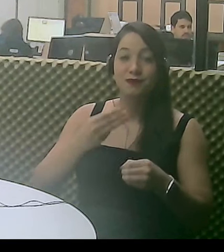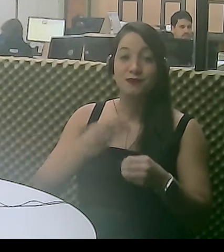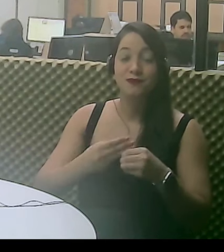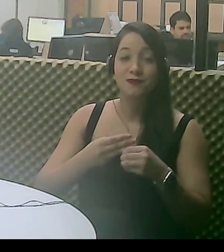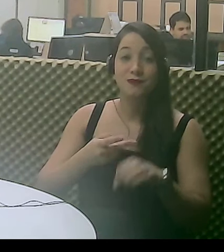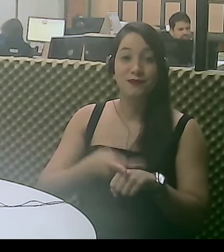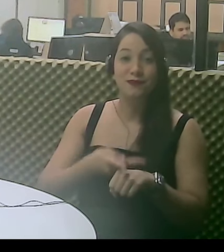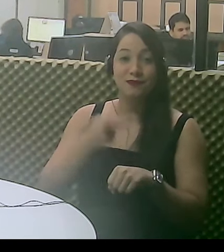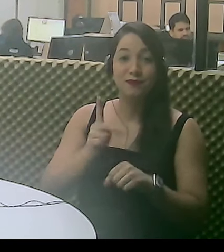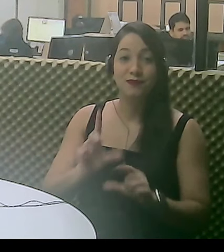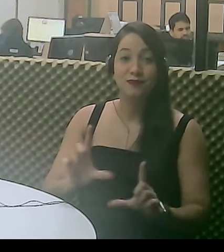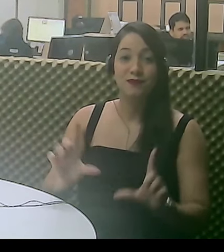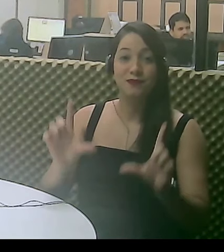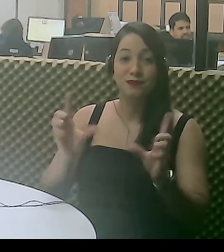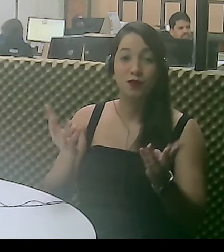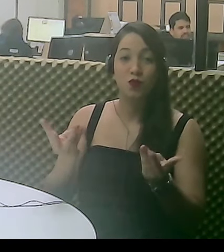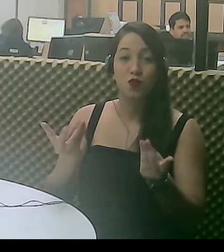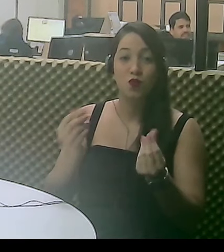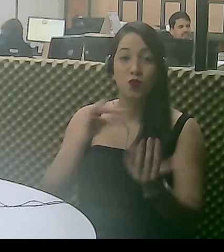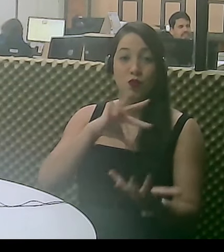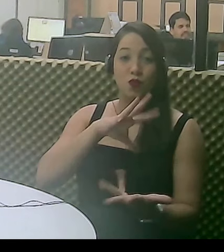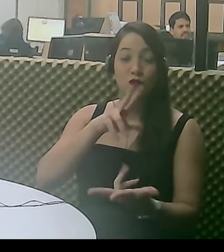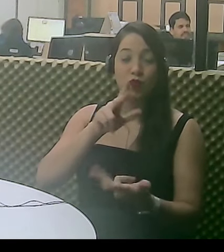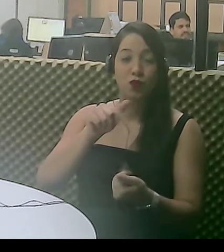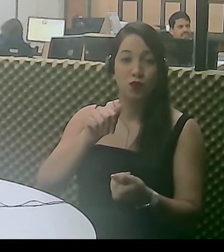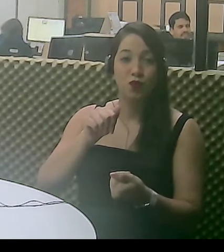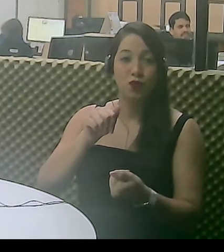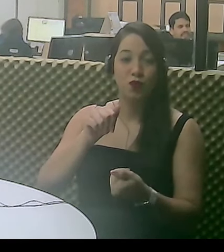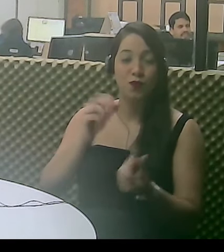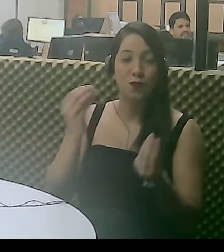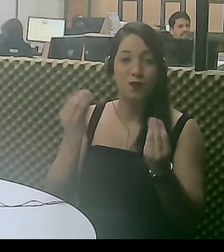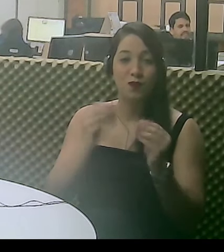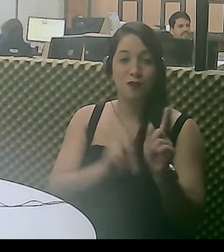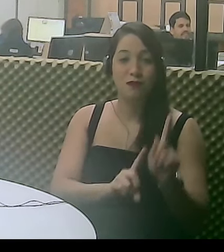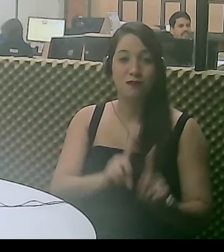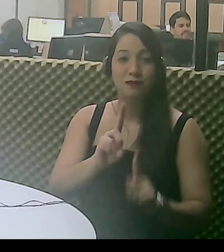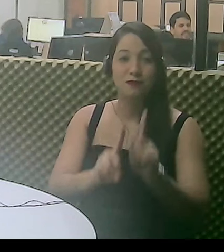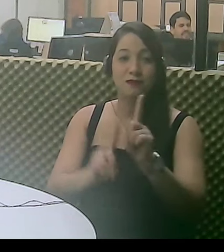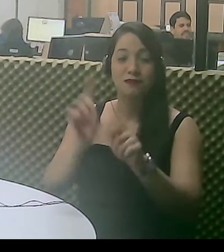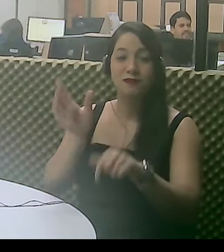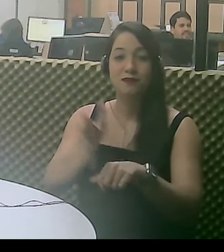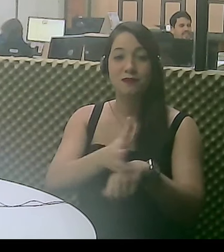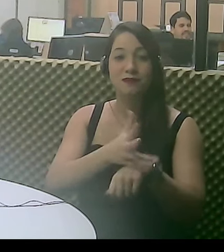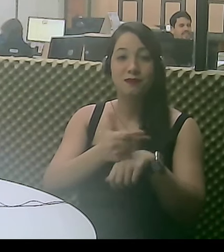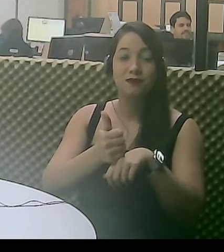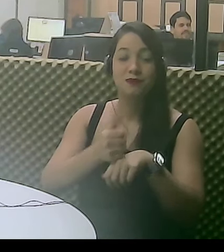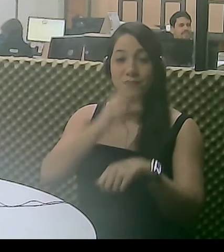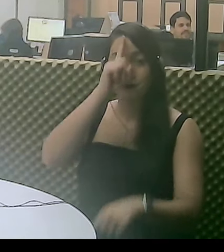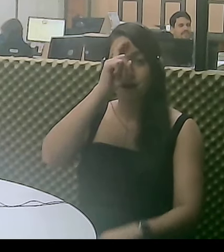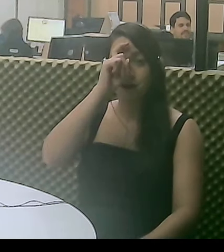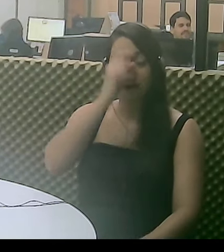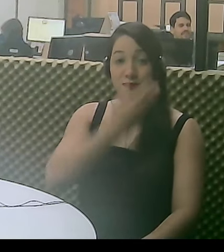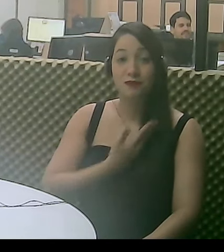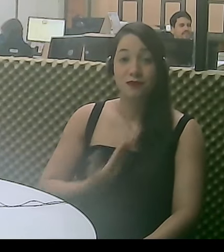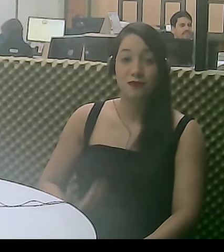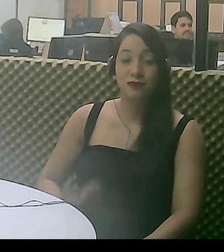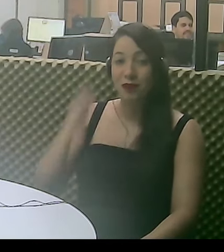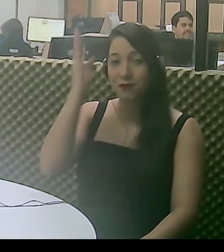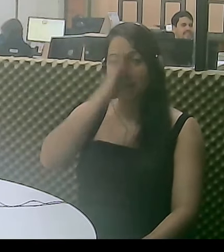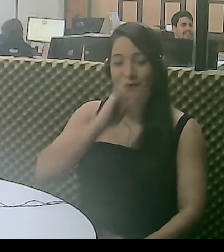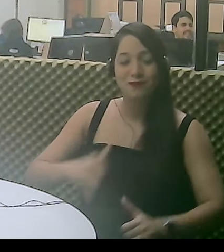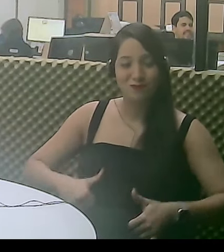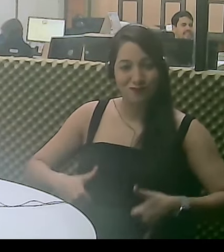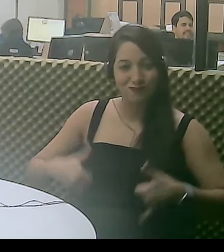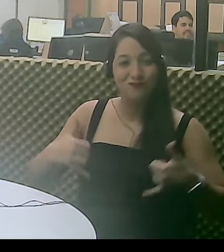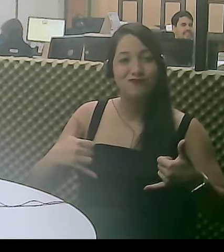prêmio e certificação de qualidade Internacional e foi incluído no ranking dos melhores hospitais públicos do Brasil dá um